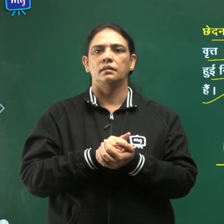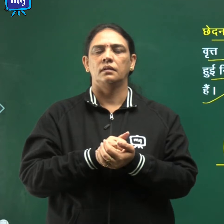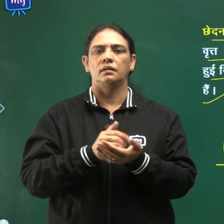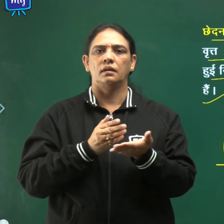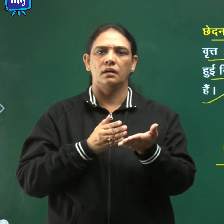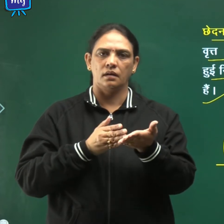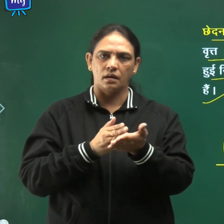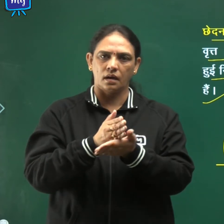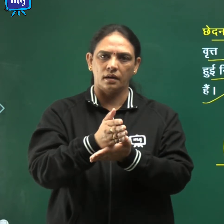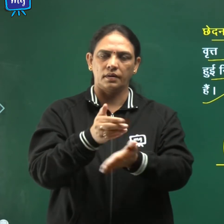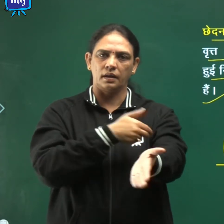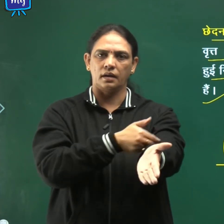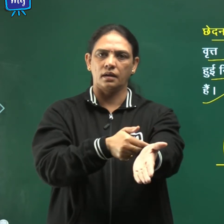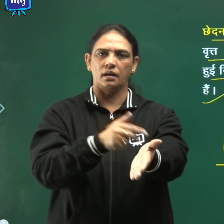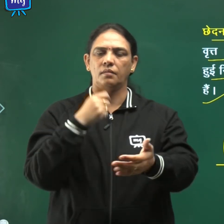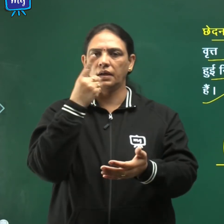छेदन रेखा कहते हैं।